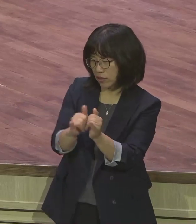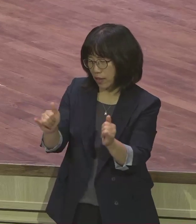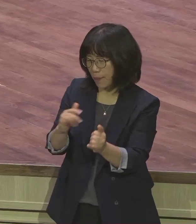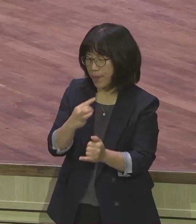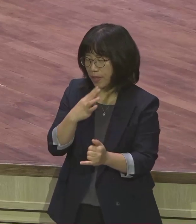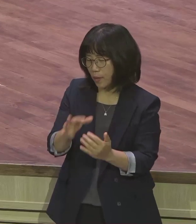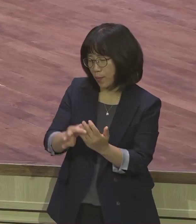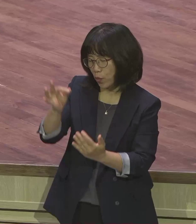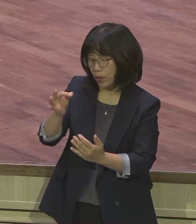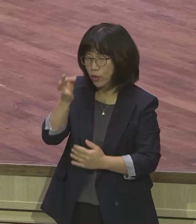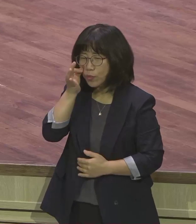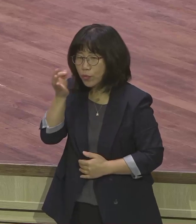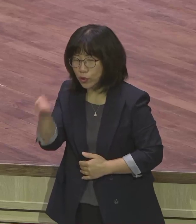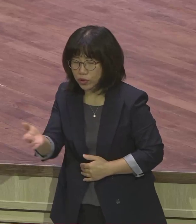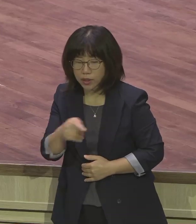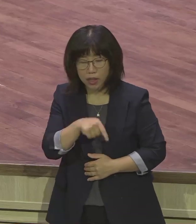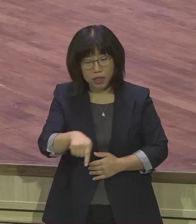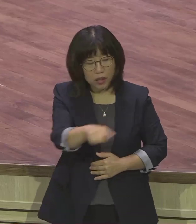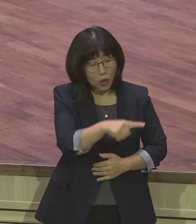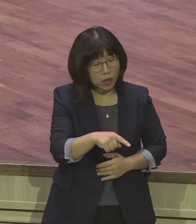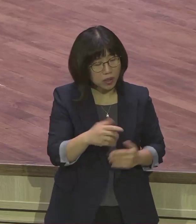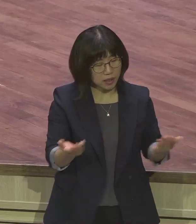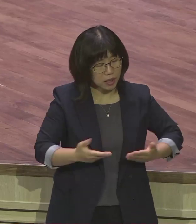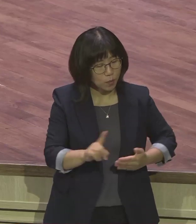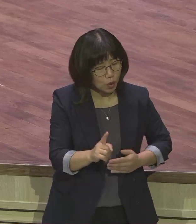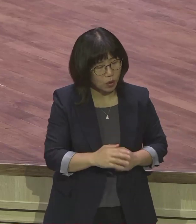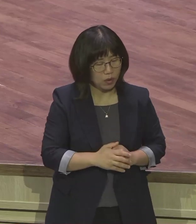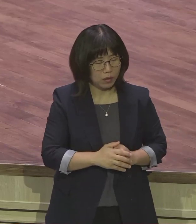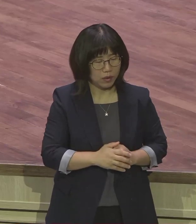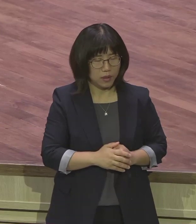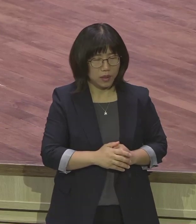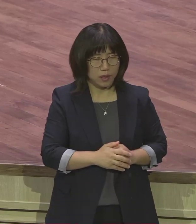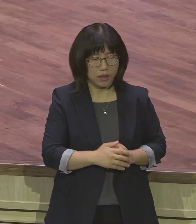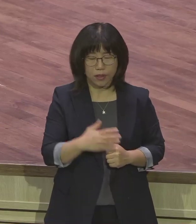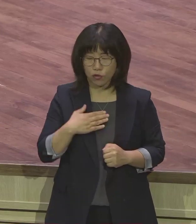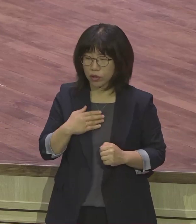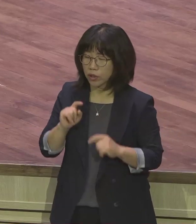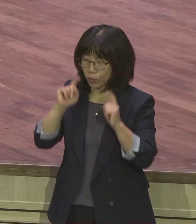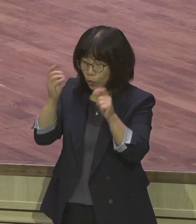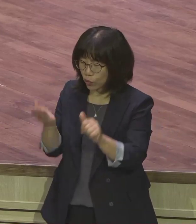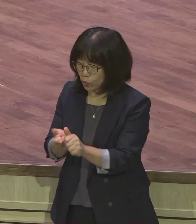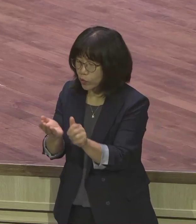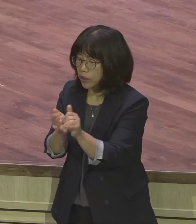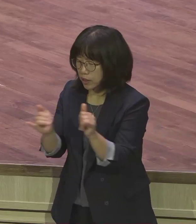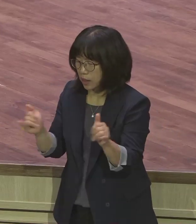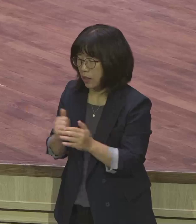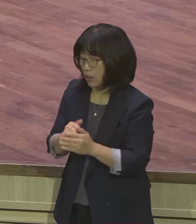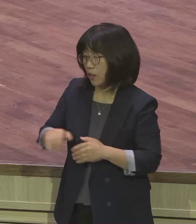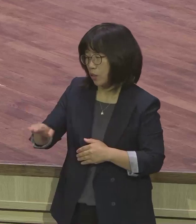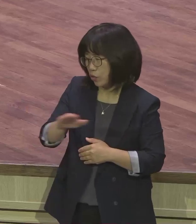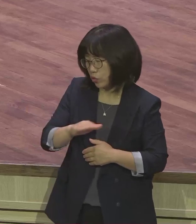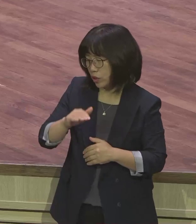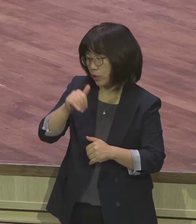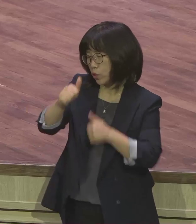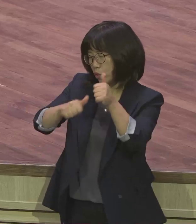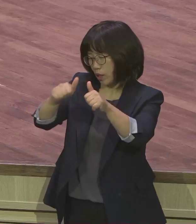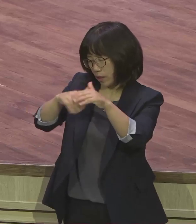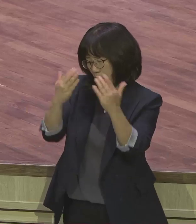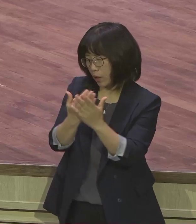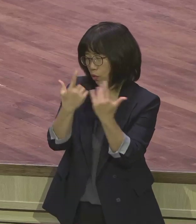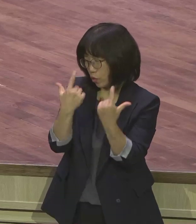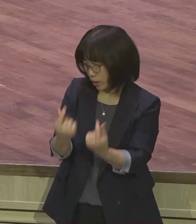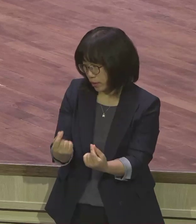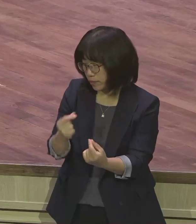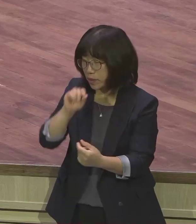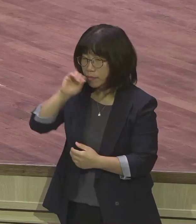형들에게 묻되 너희 생업이 무엇이냐 그들이 바로에게 대답하되 종들은 목자이온디 우리와 선조가 다 그를 하나이다 하고